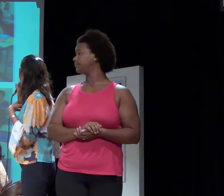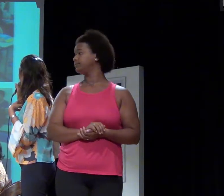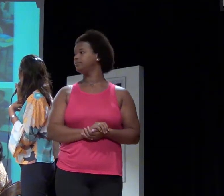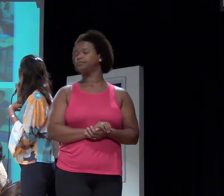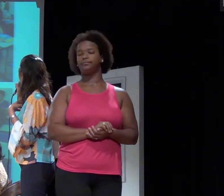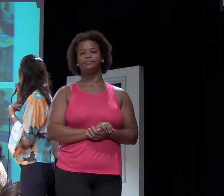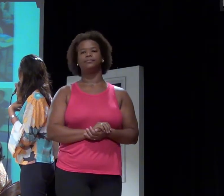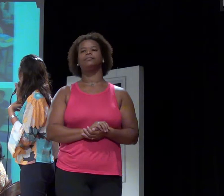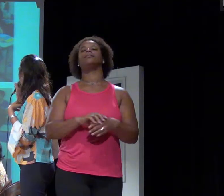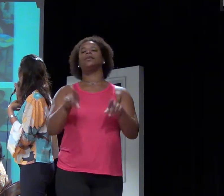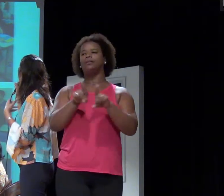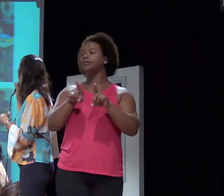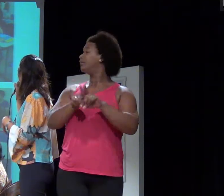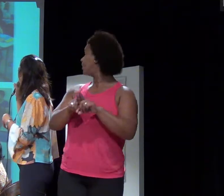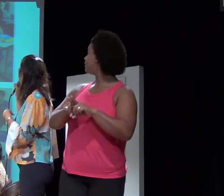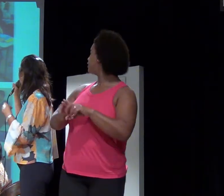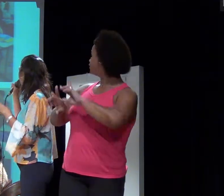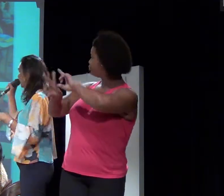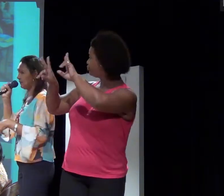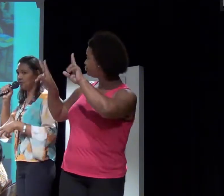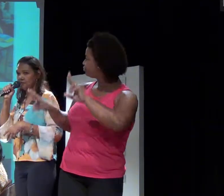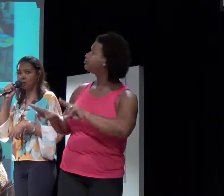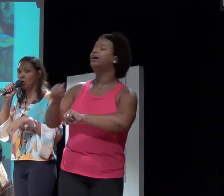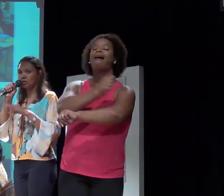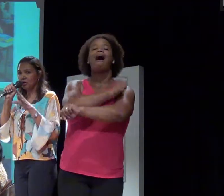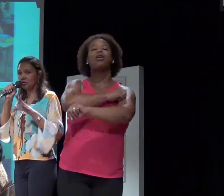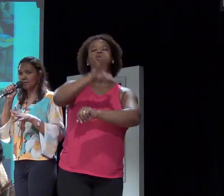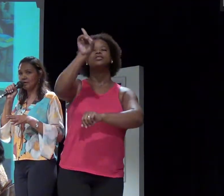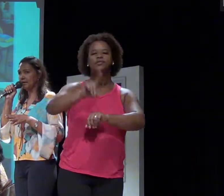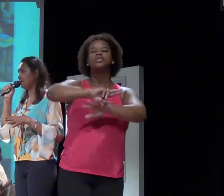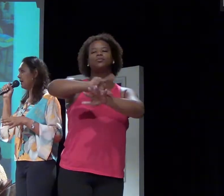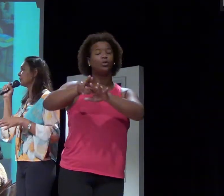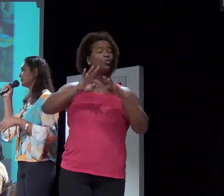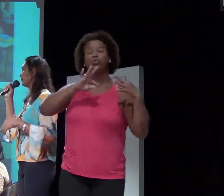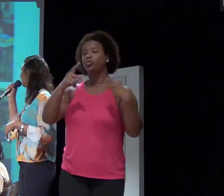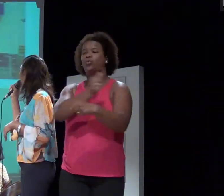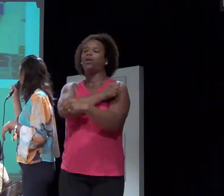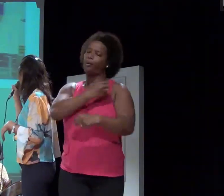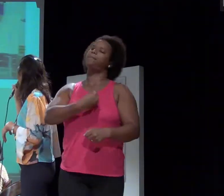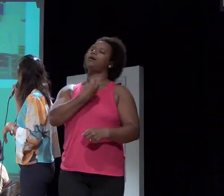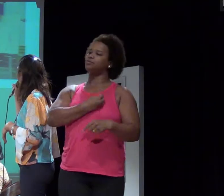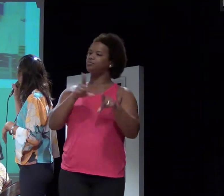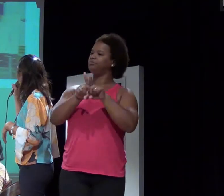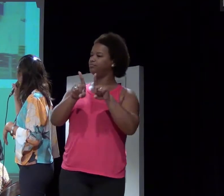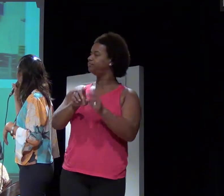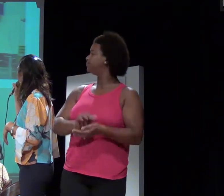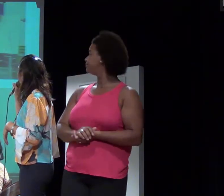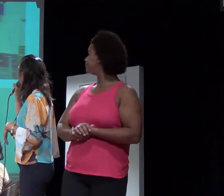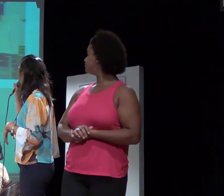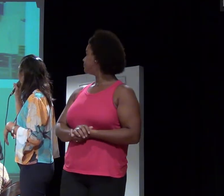Né? E aí, vários os alunos com deficiências múltiplas também, todos participaram. Pode passar.